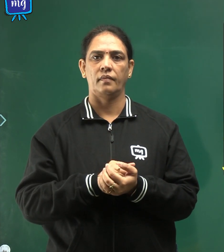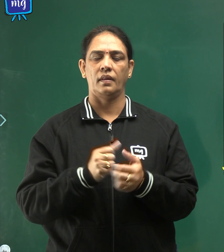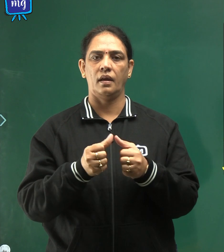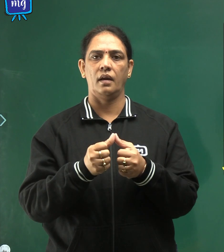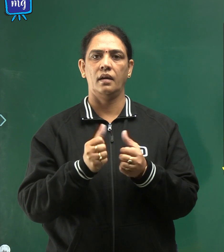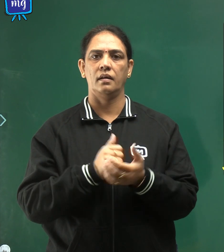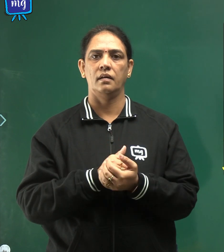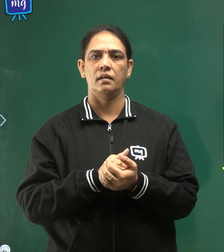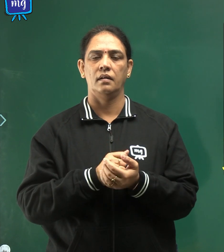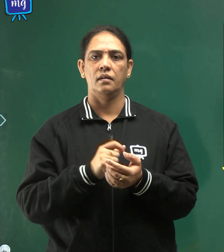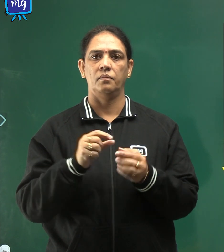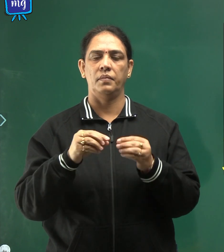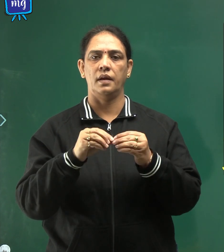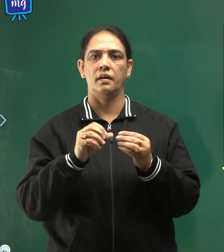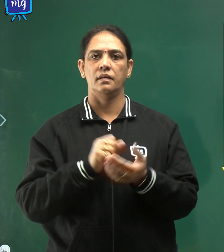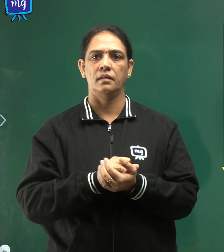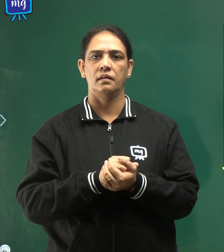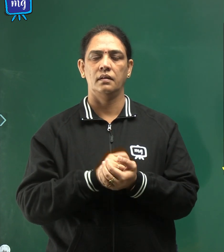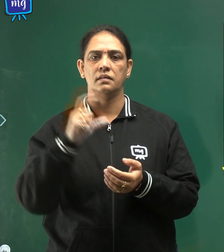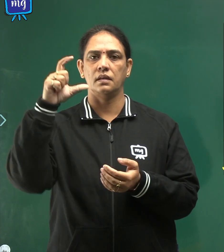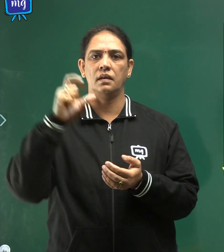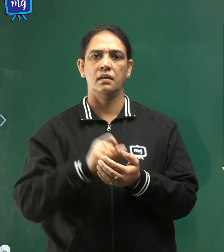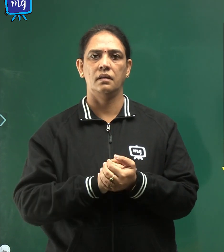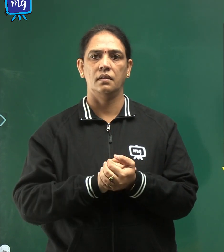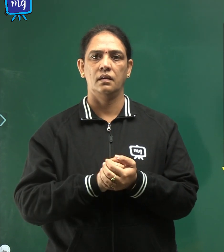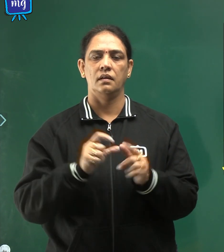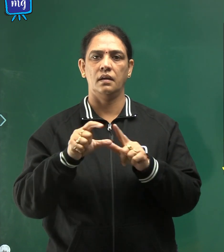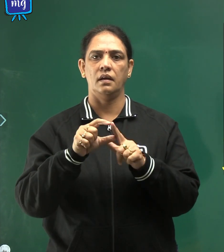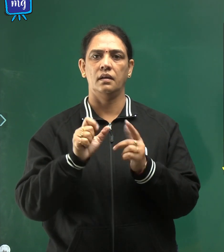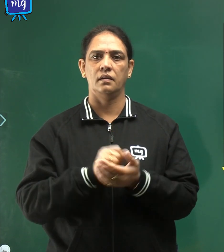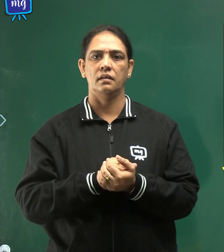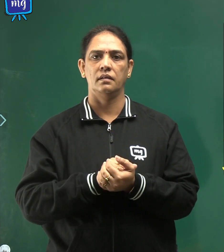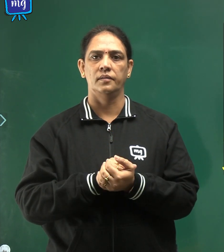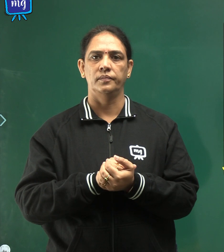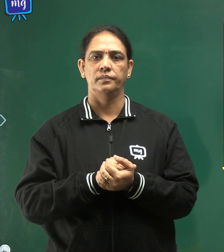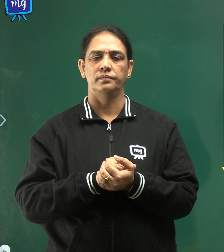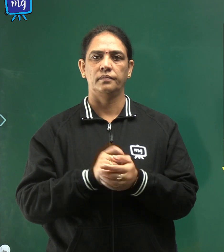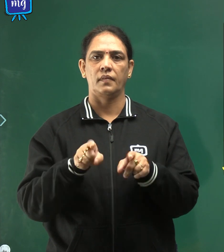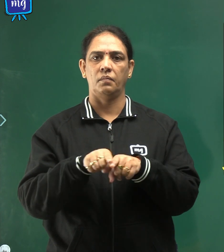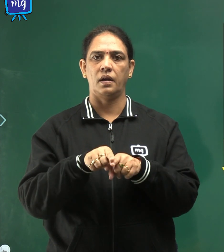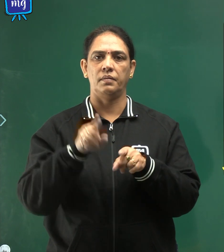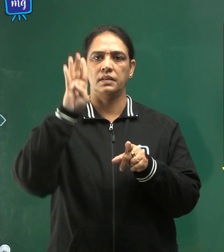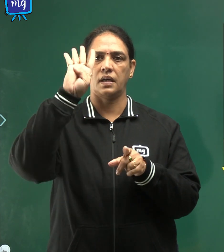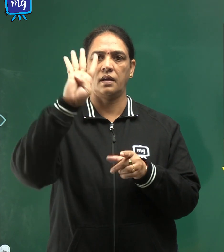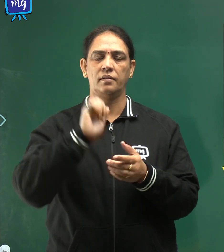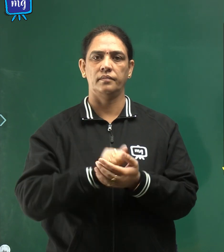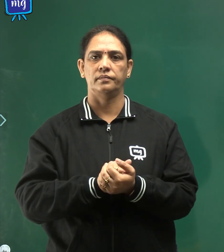ए, बी, सी, डी बराबर 4।